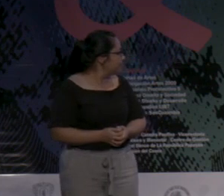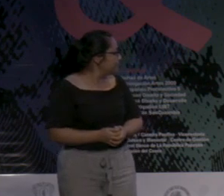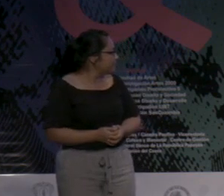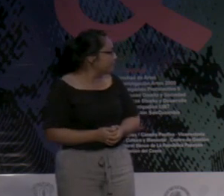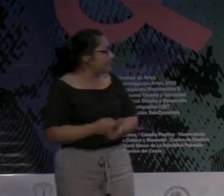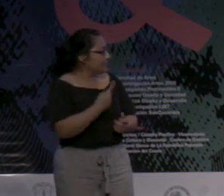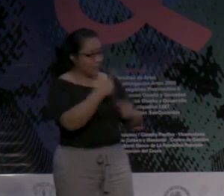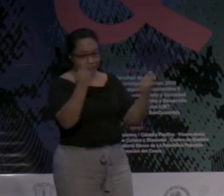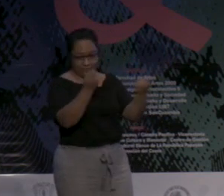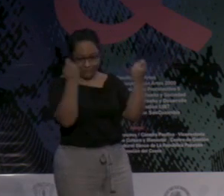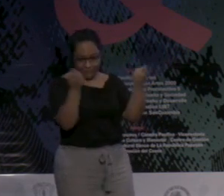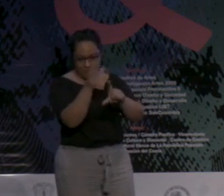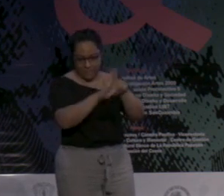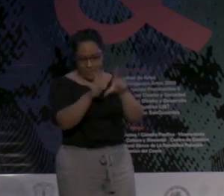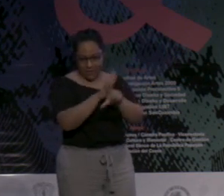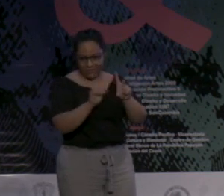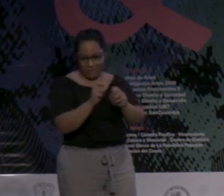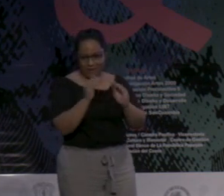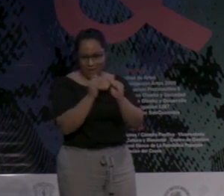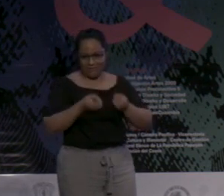Quisiera que miráramos este video.